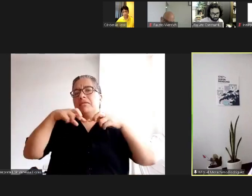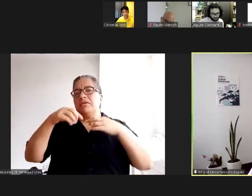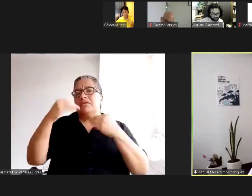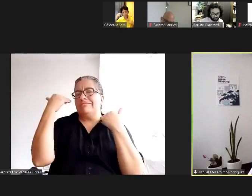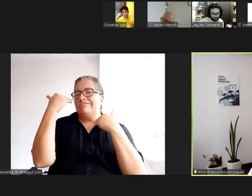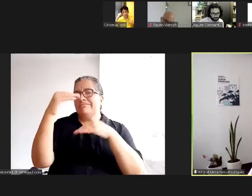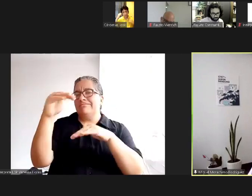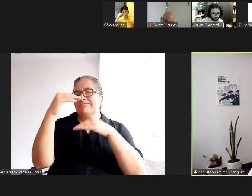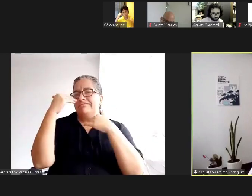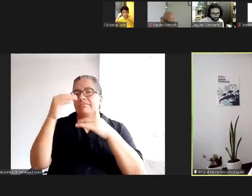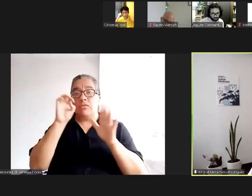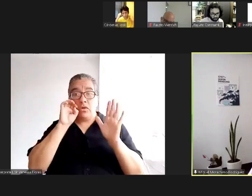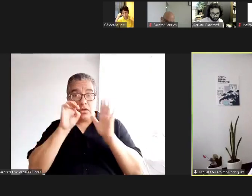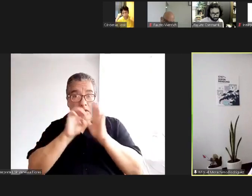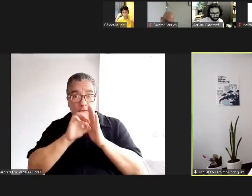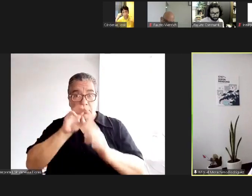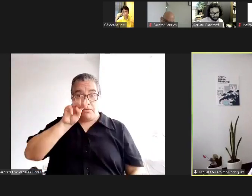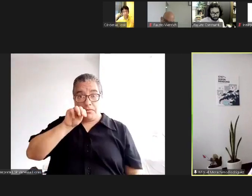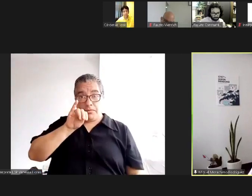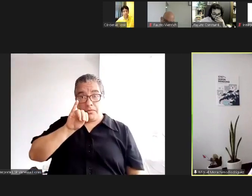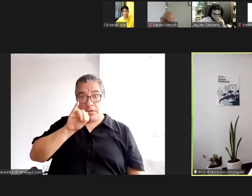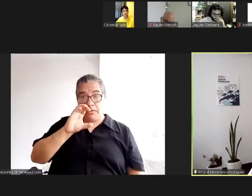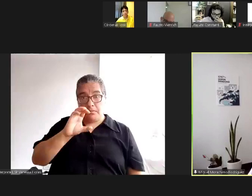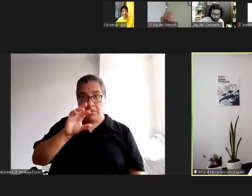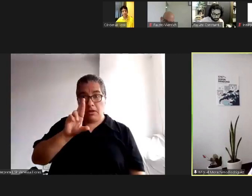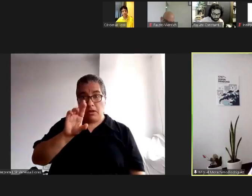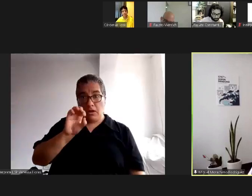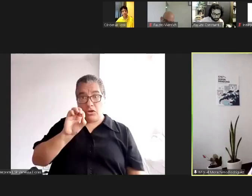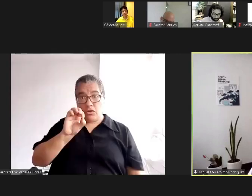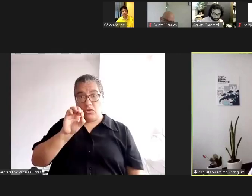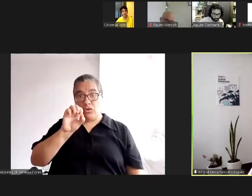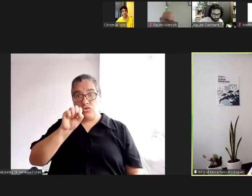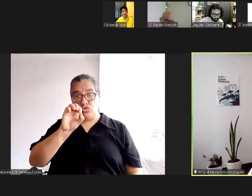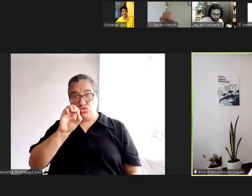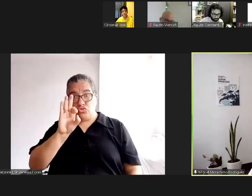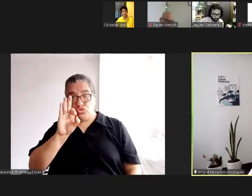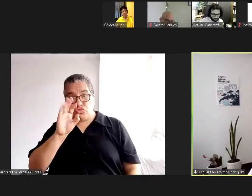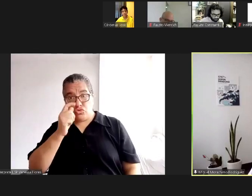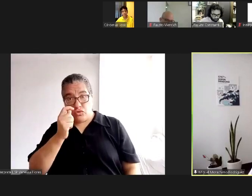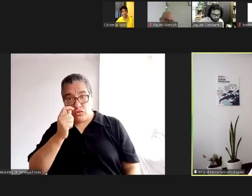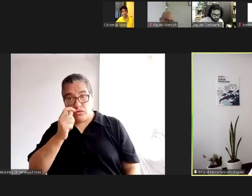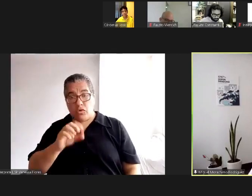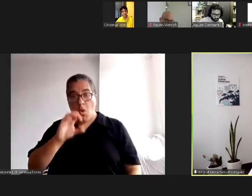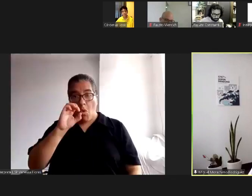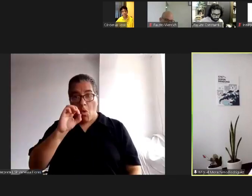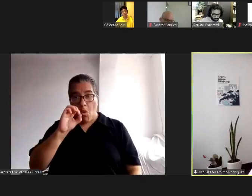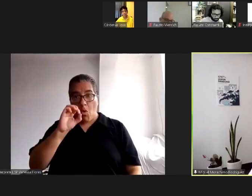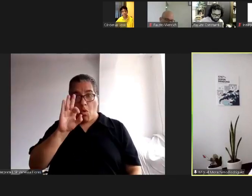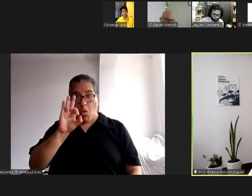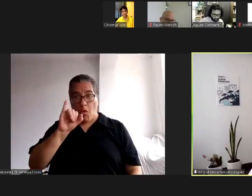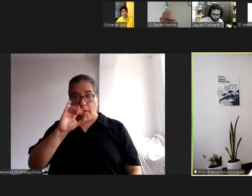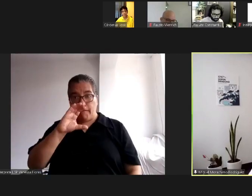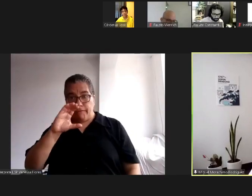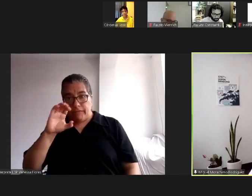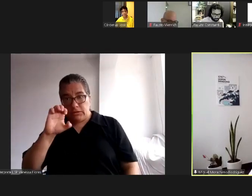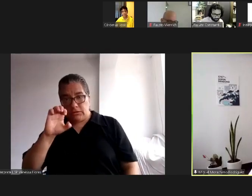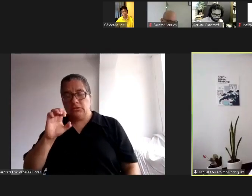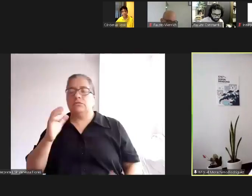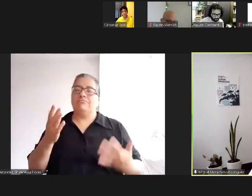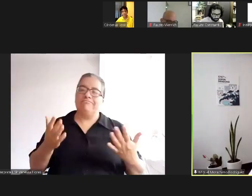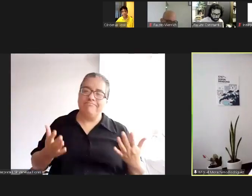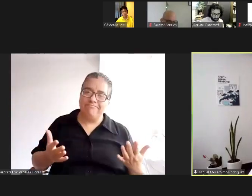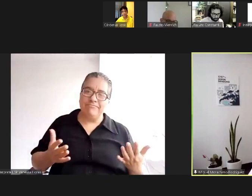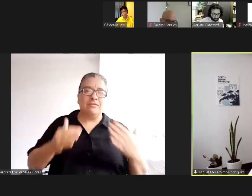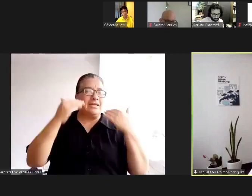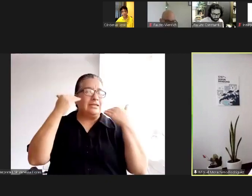Entonces, en principio, quien accede a una obra como un software está obligado a comportarse en los términos